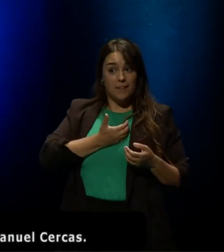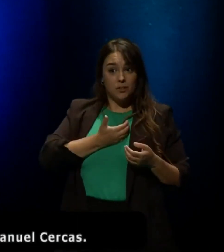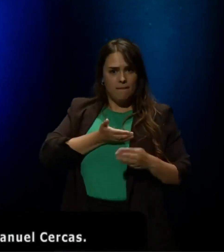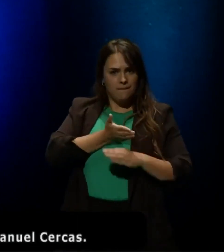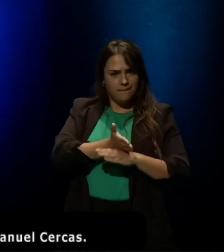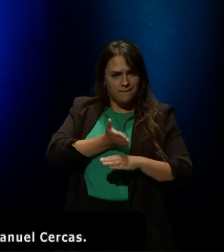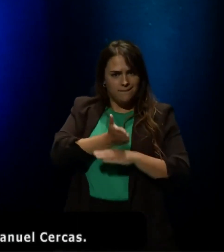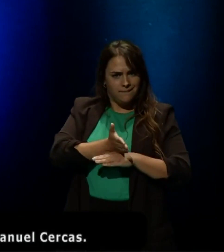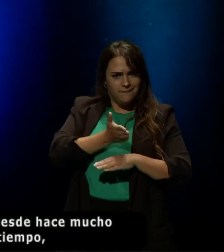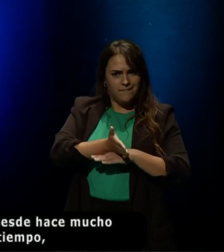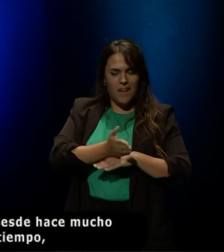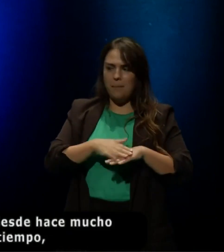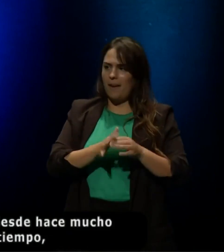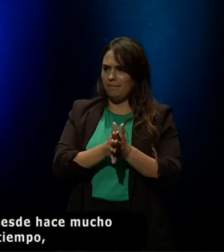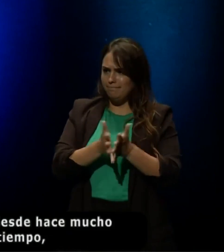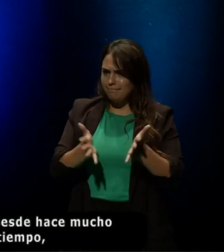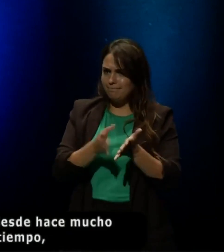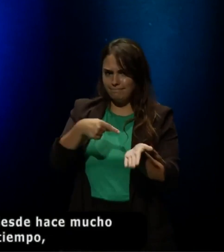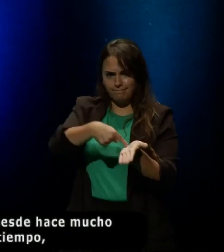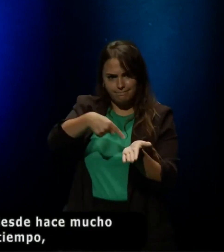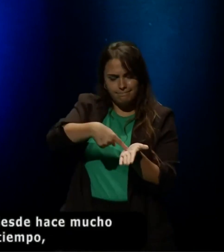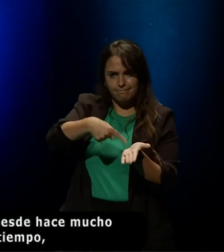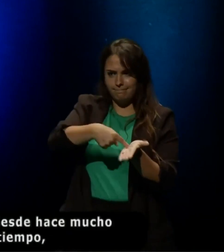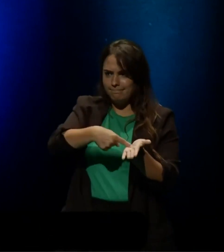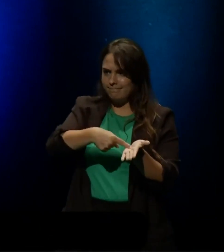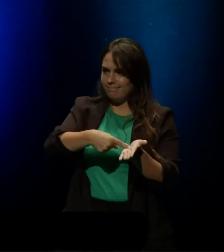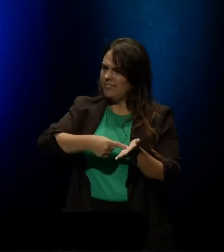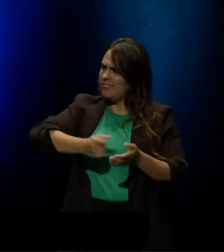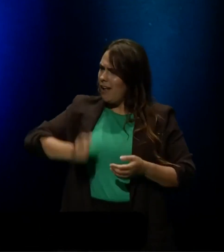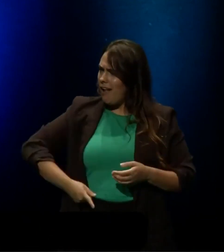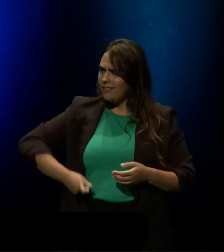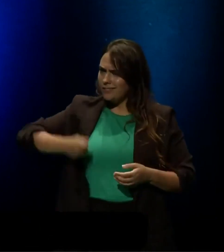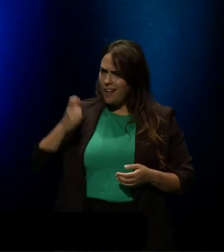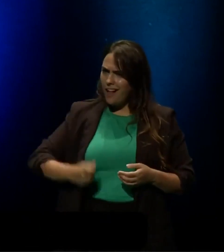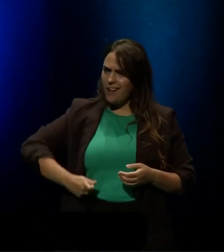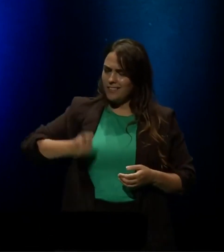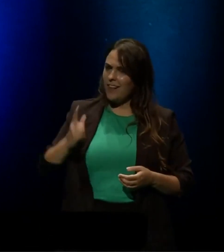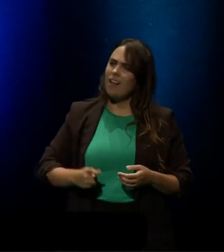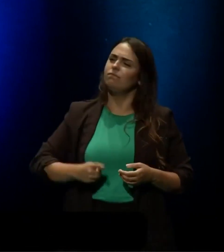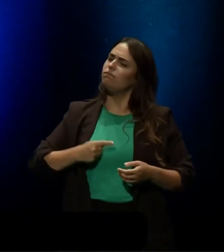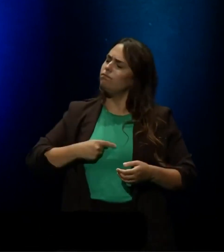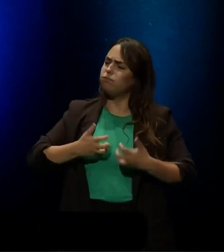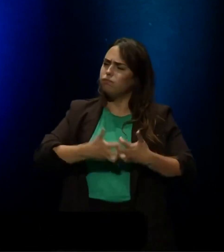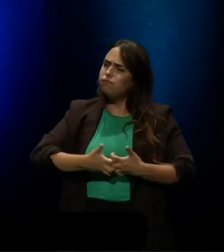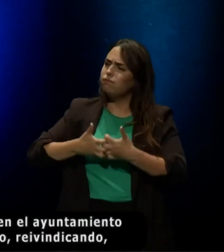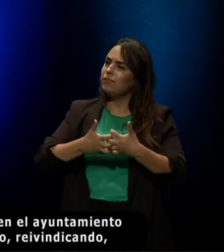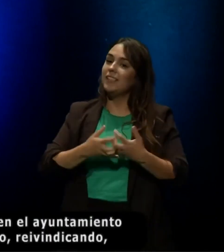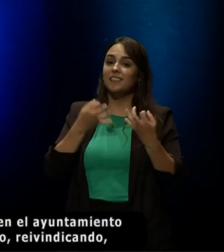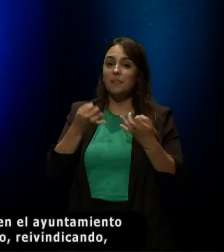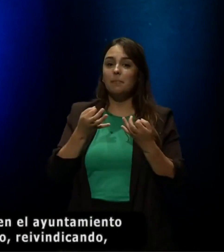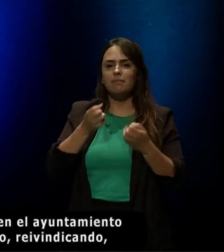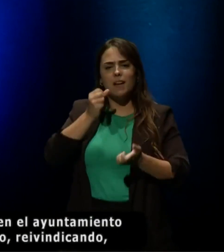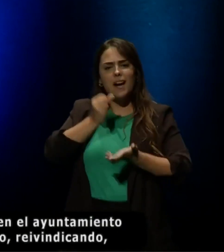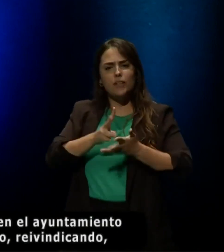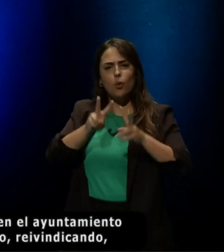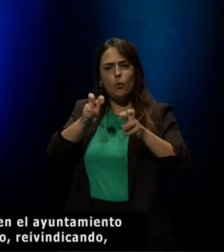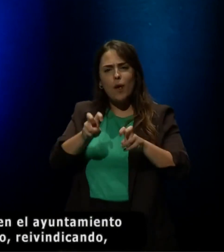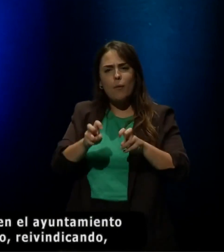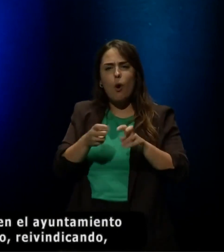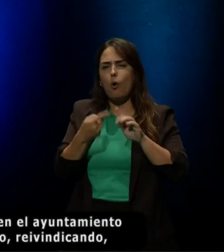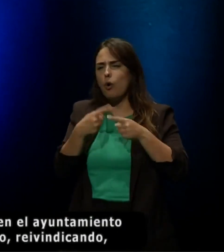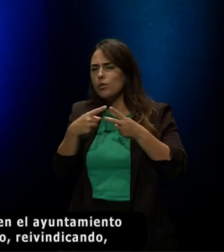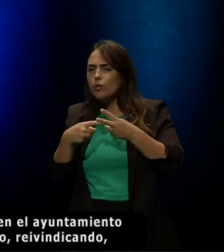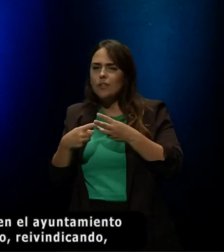ayuntamiento, empujando, reivindicando, tenaz, persistente, siempre planteando nuevos retos, nuevos